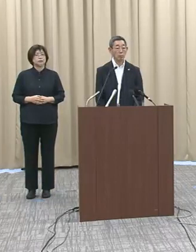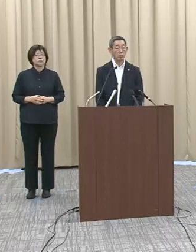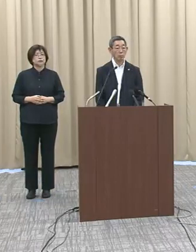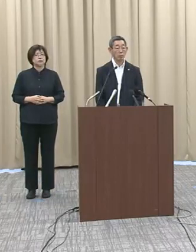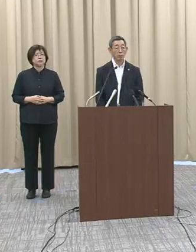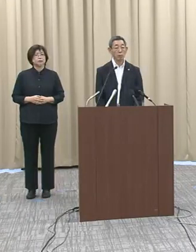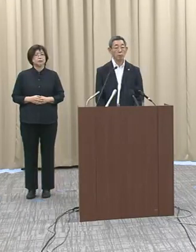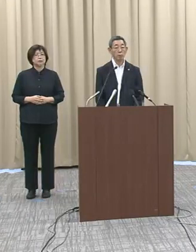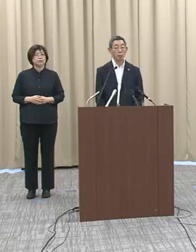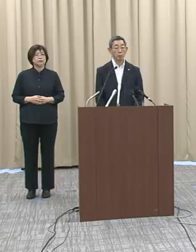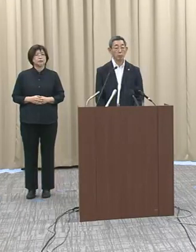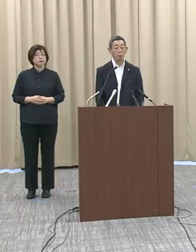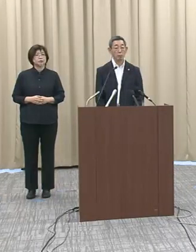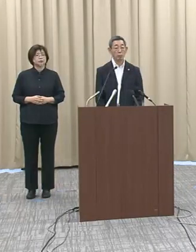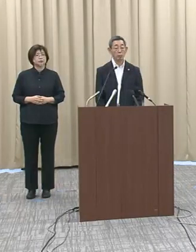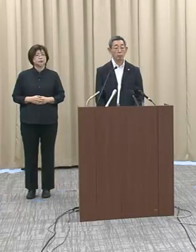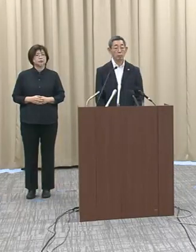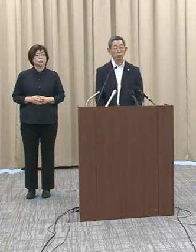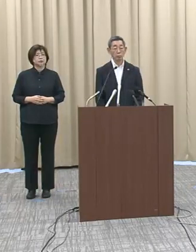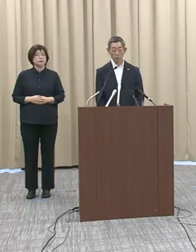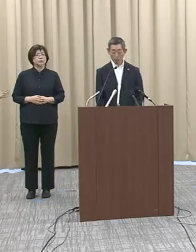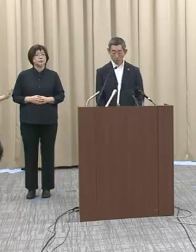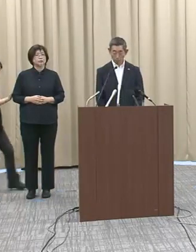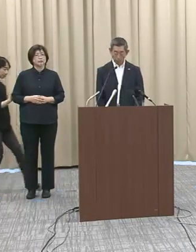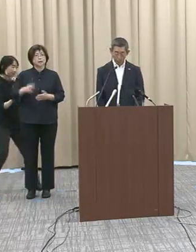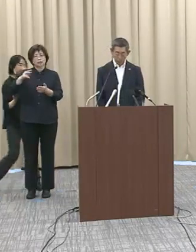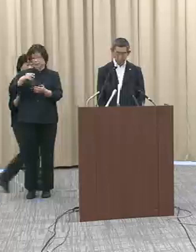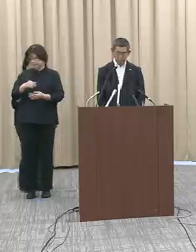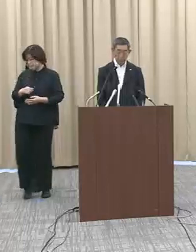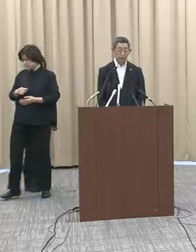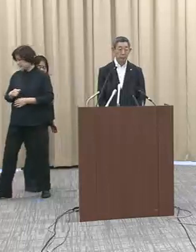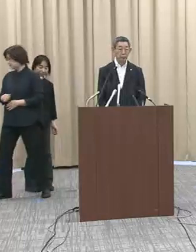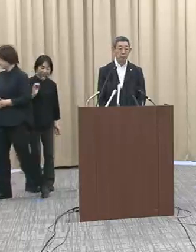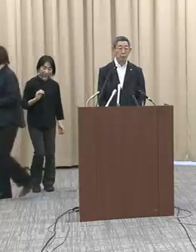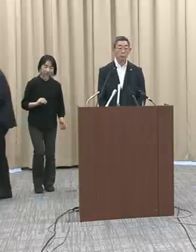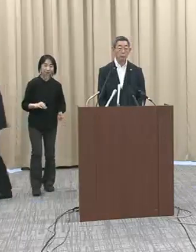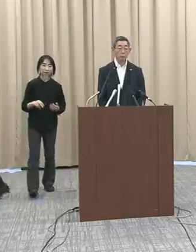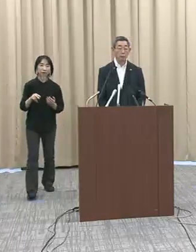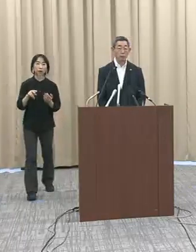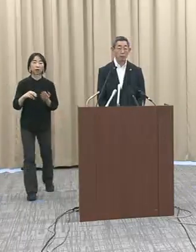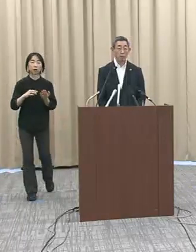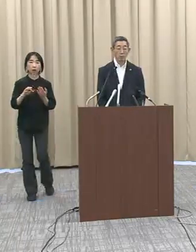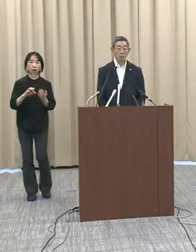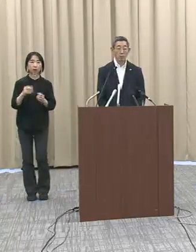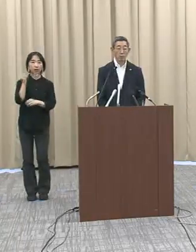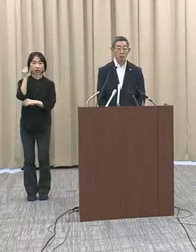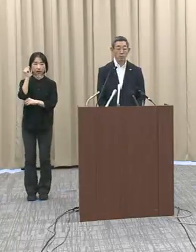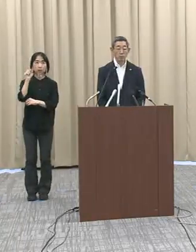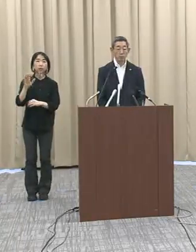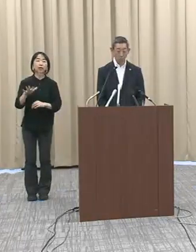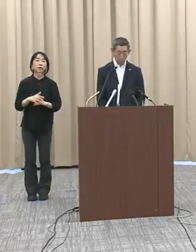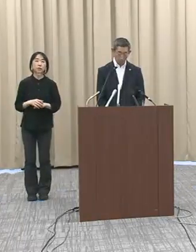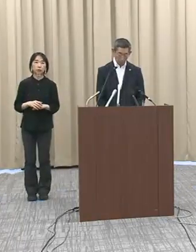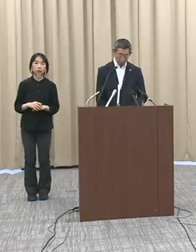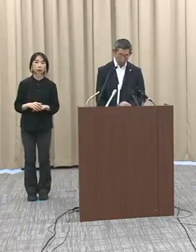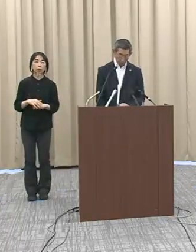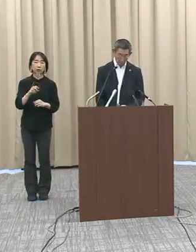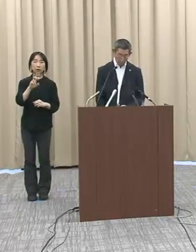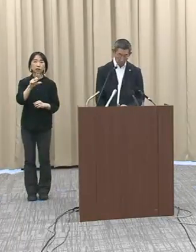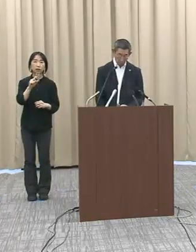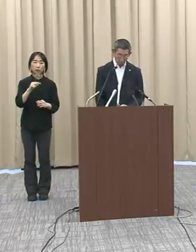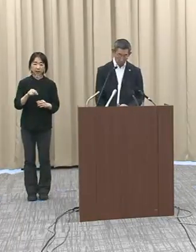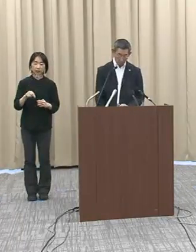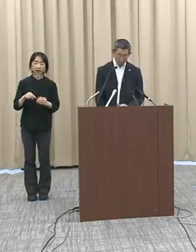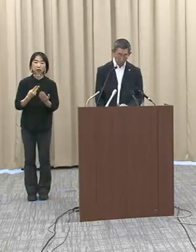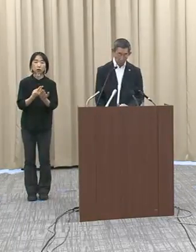よろしいですか。読売新聞様。 読売新聞の上田です。25人の入院